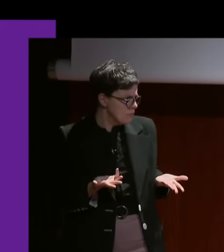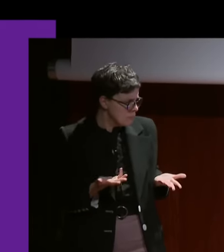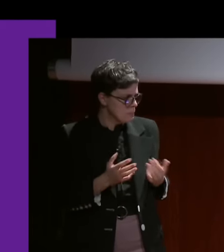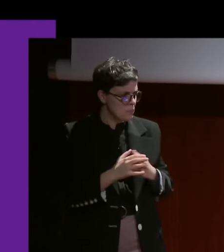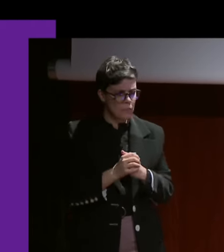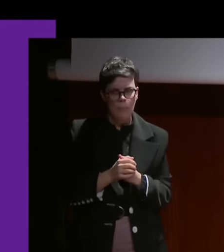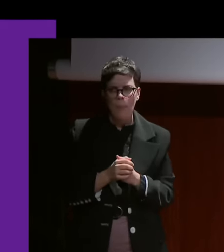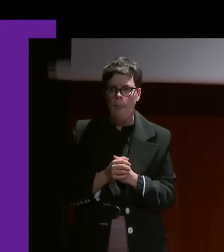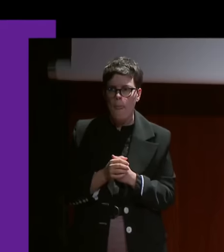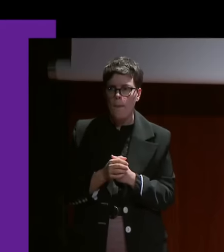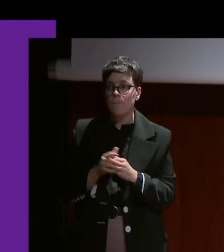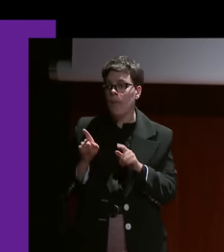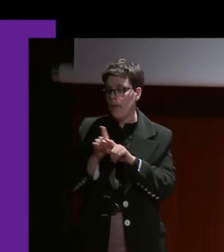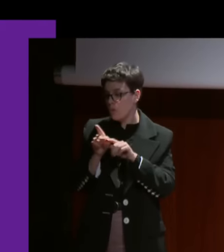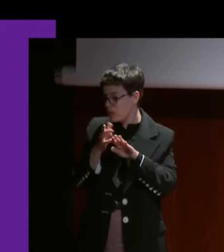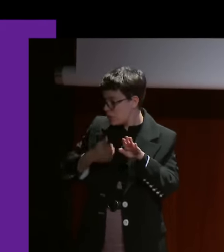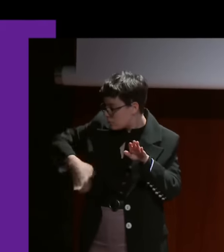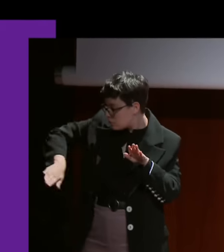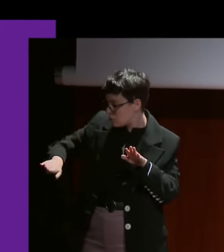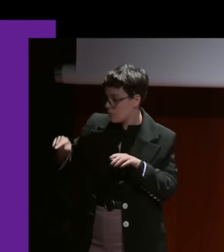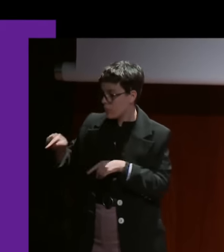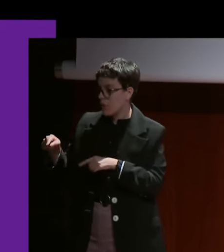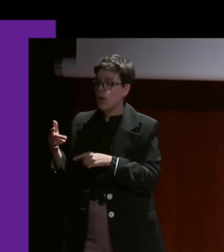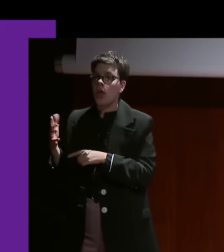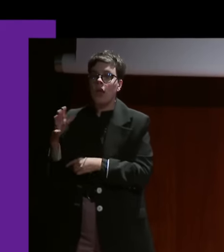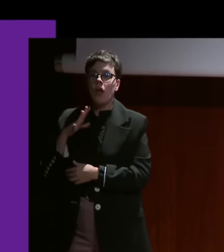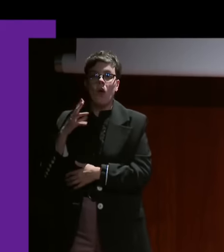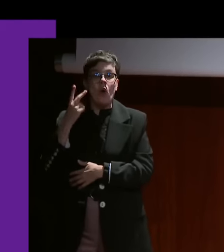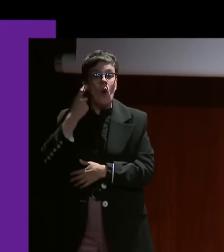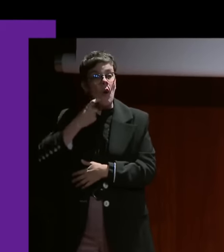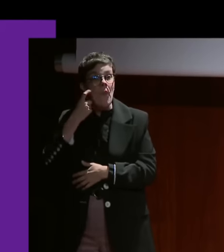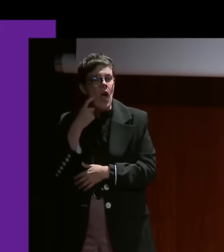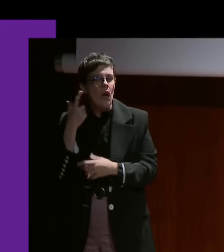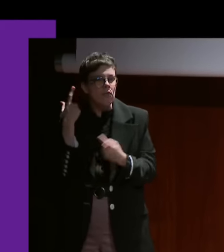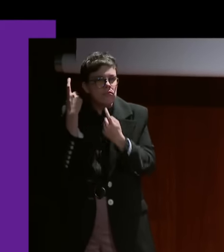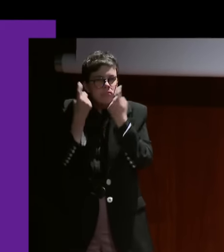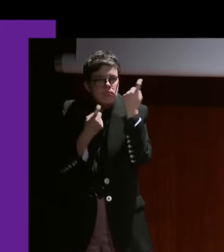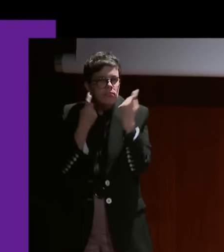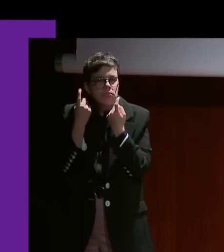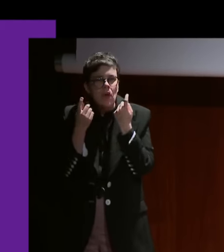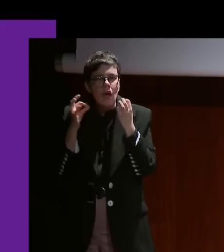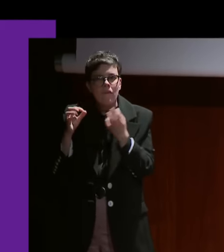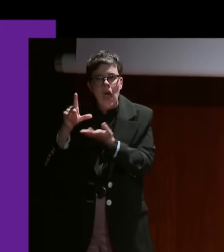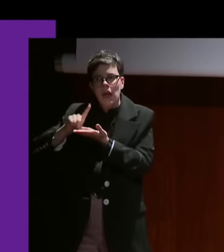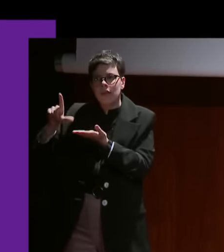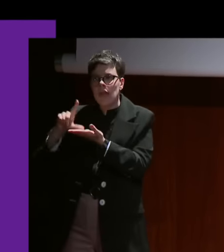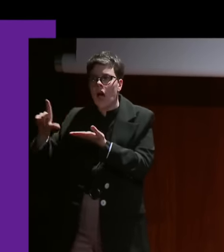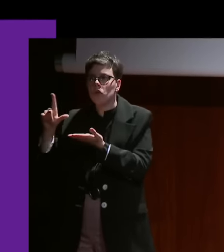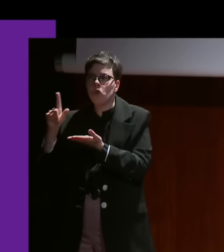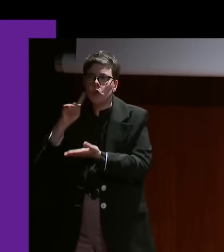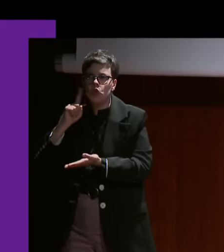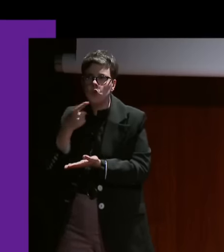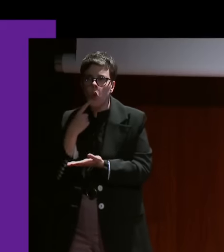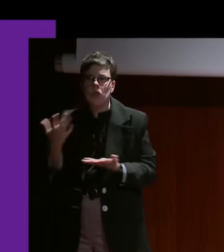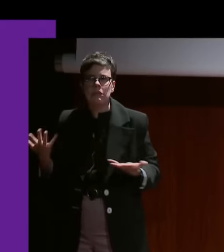je crois qu'il y a quelque chose à réfléchir sur les productions en langue des signes aujourd'hui. Et